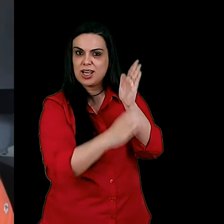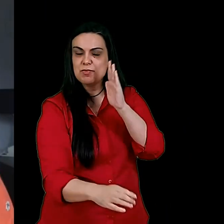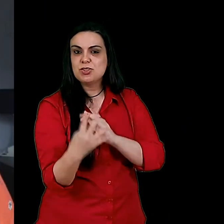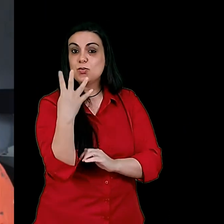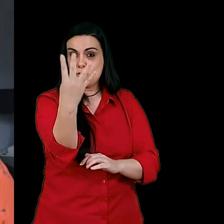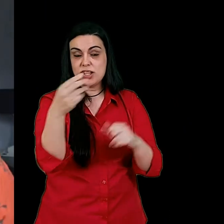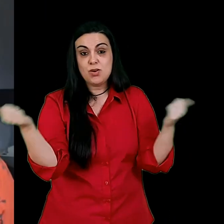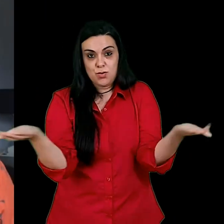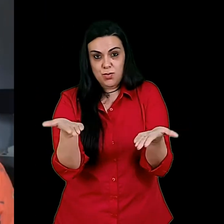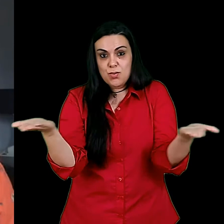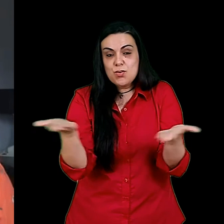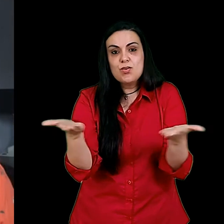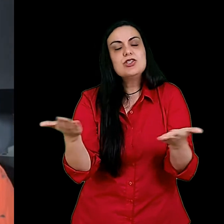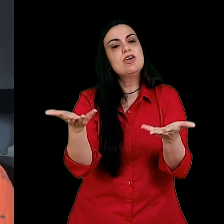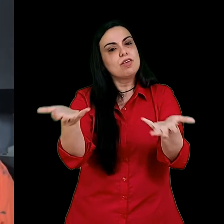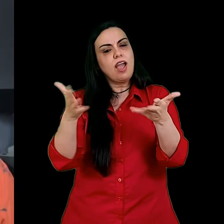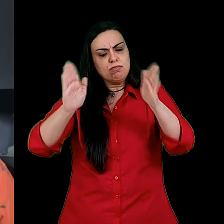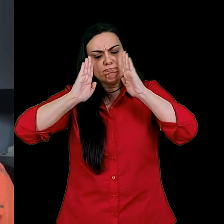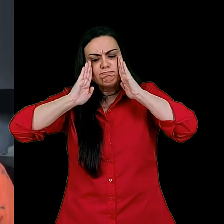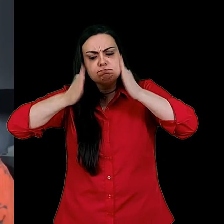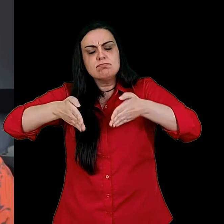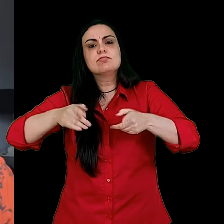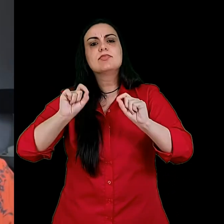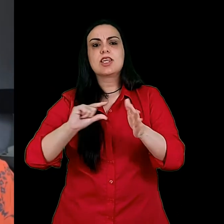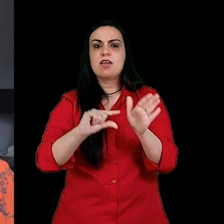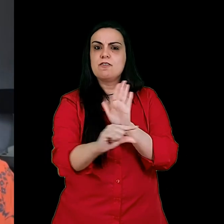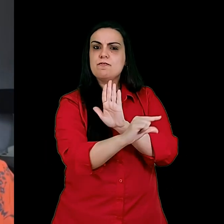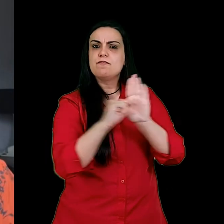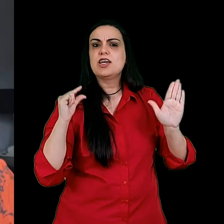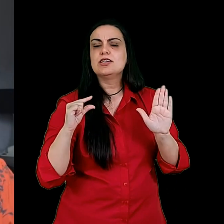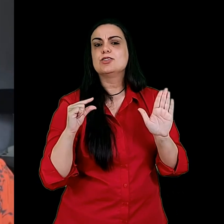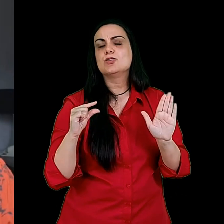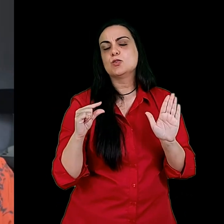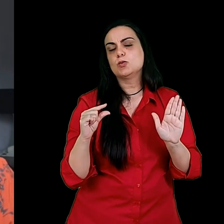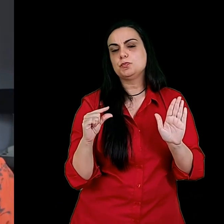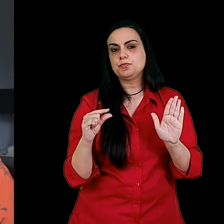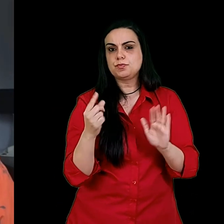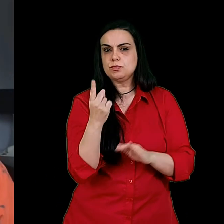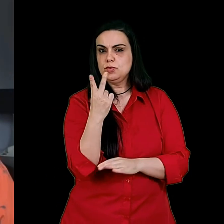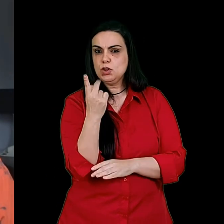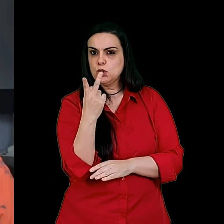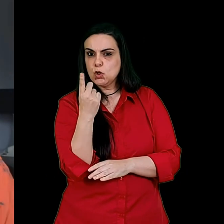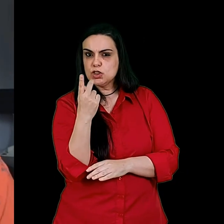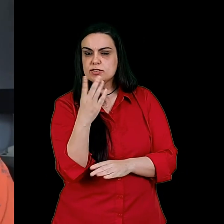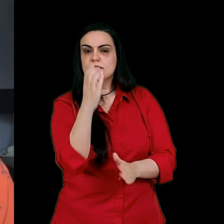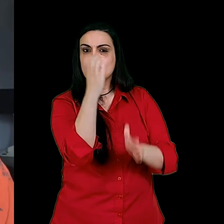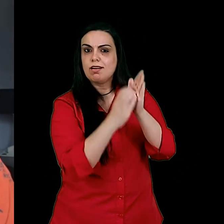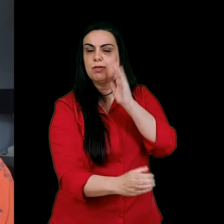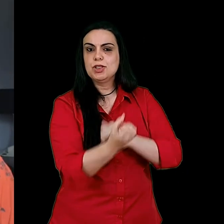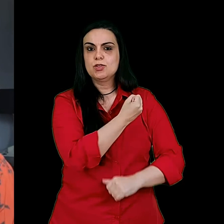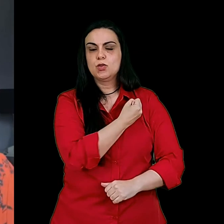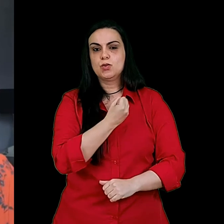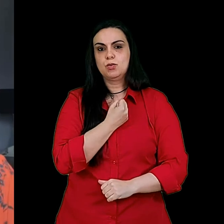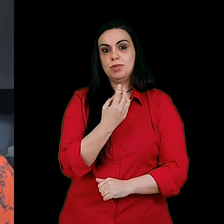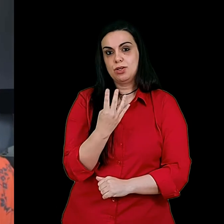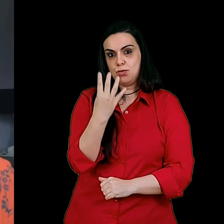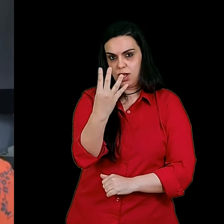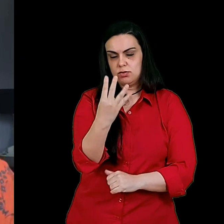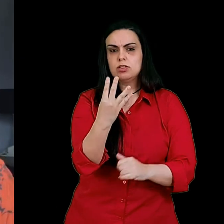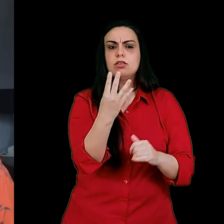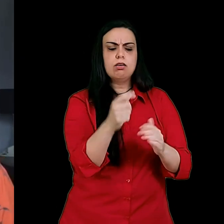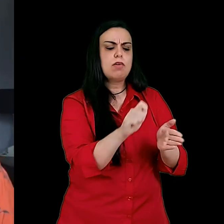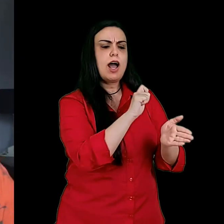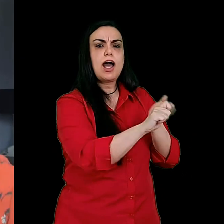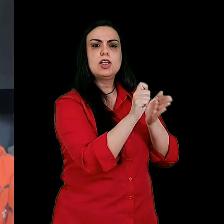esse momento, eu quero me ater aqui ao verso 12 do capítulo de número 4. Então anota aí,